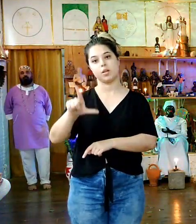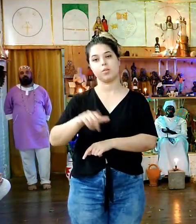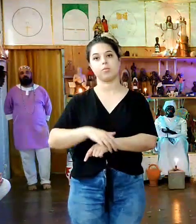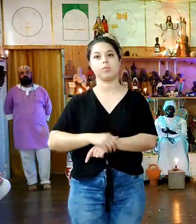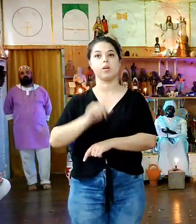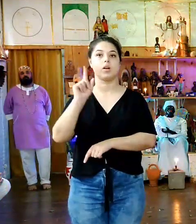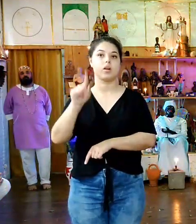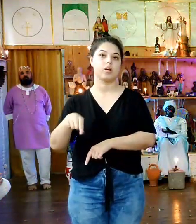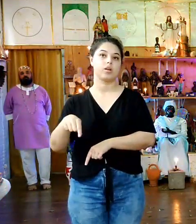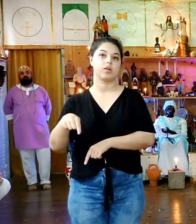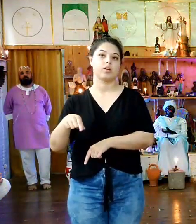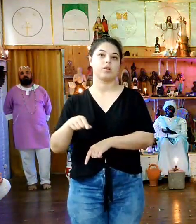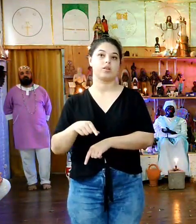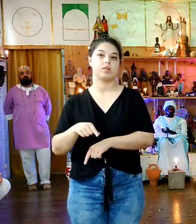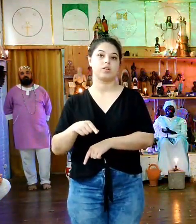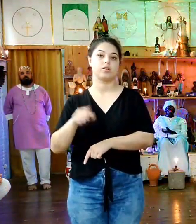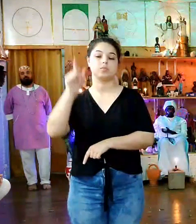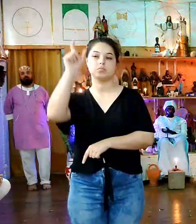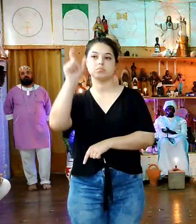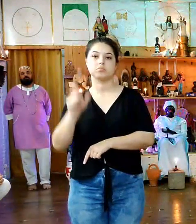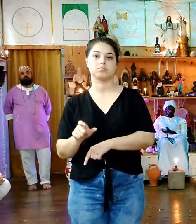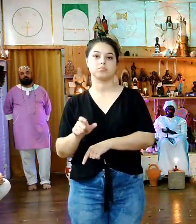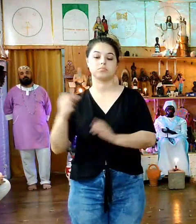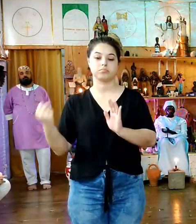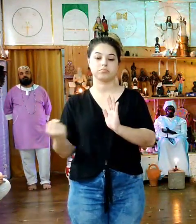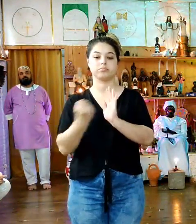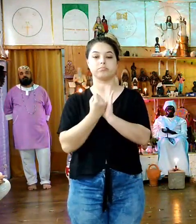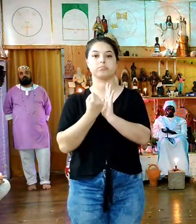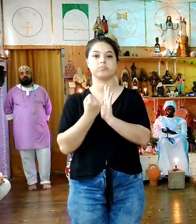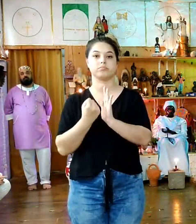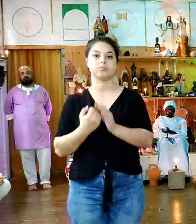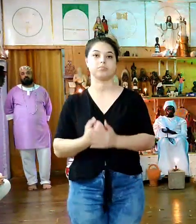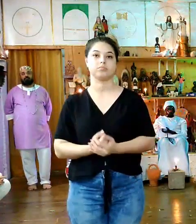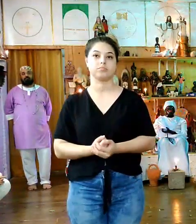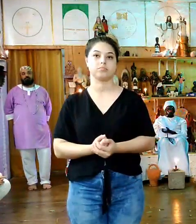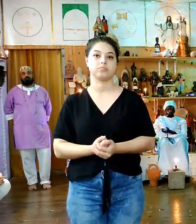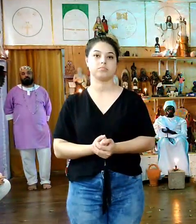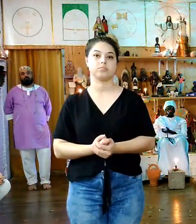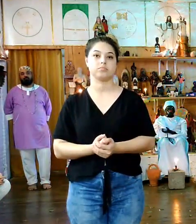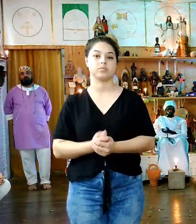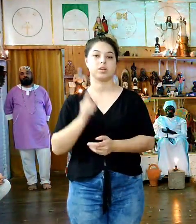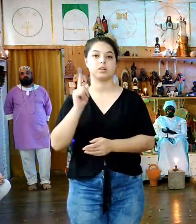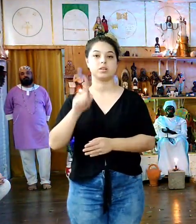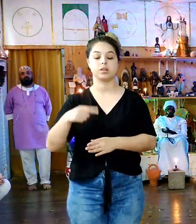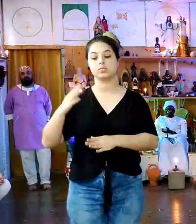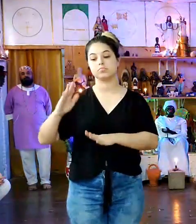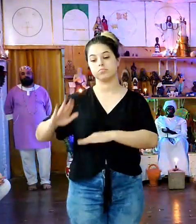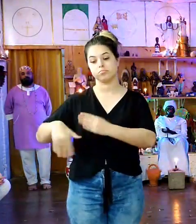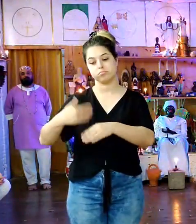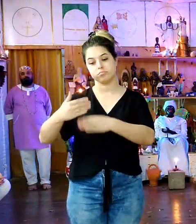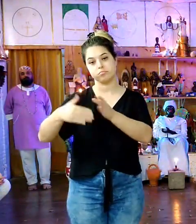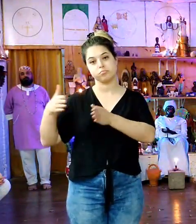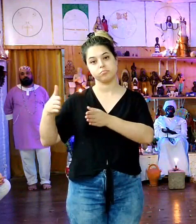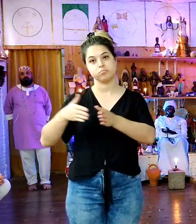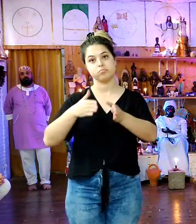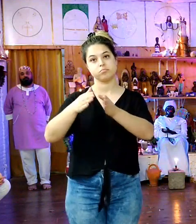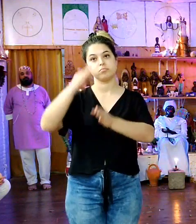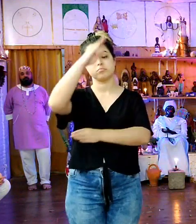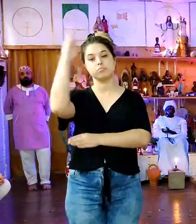que foi uma presença marcante na trajetória do